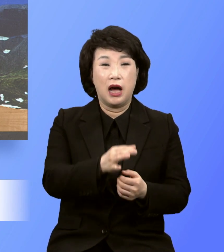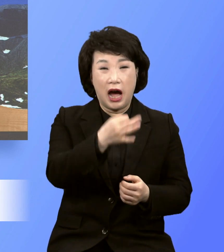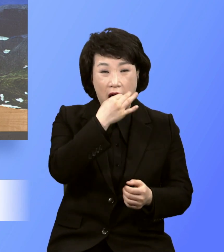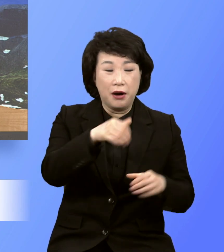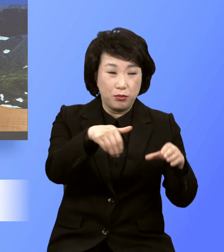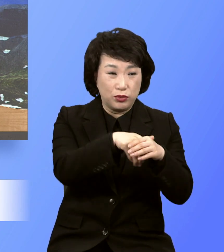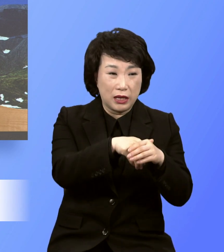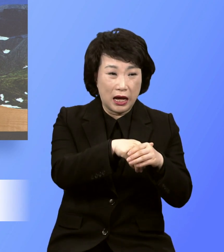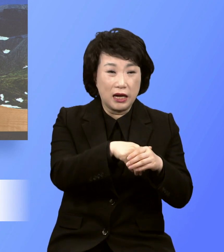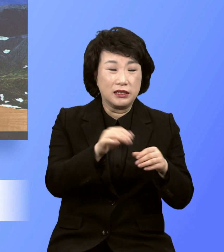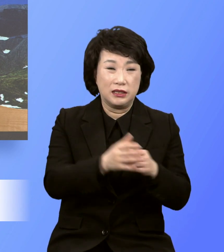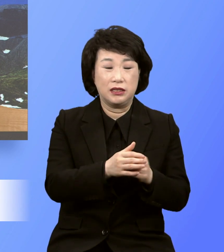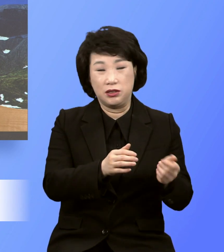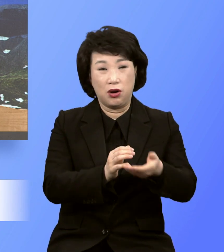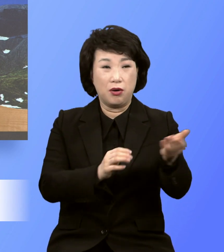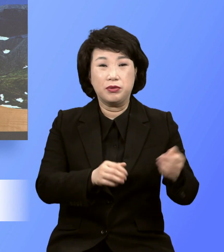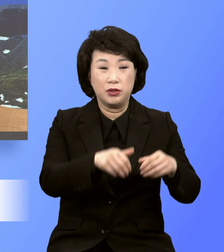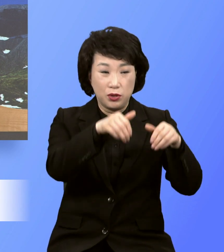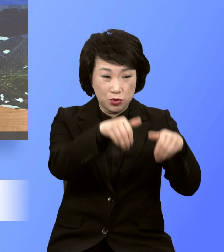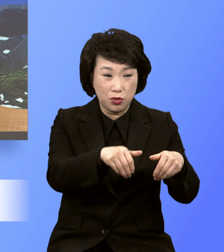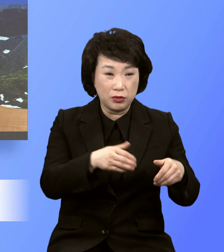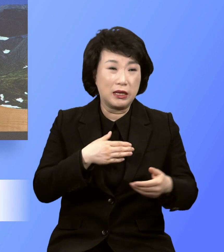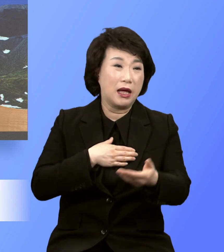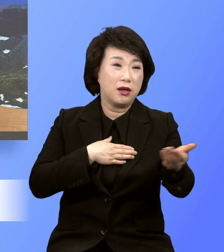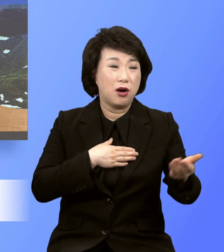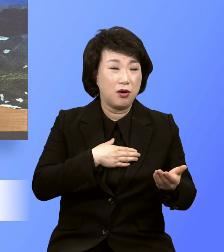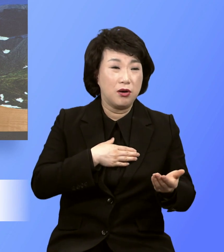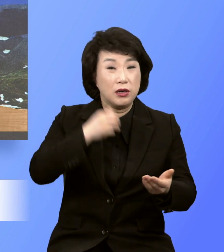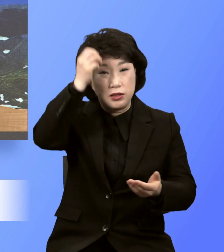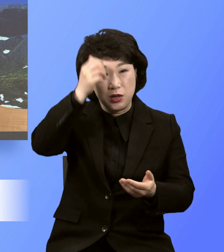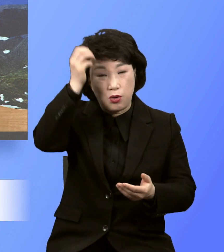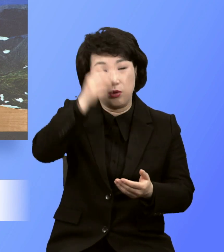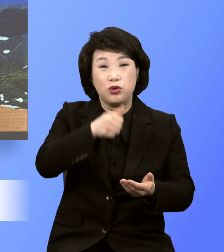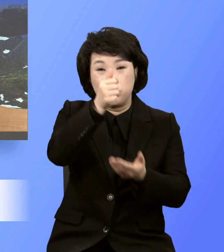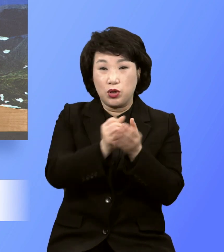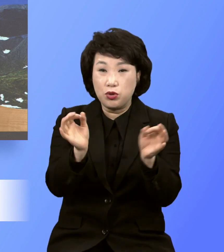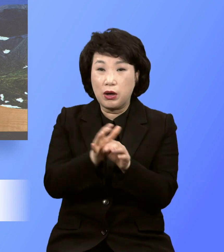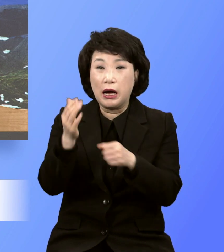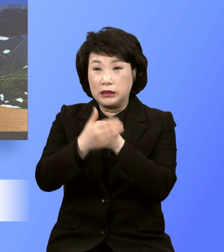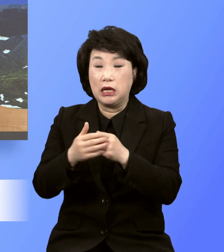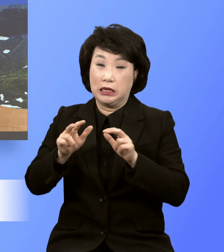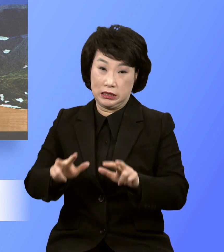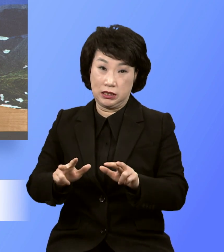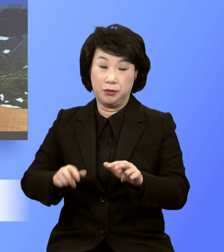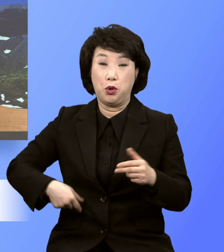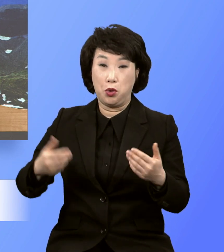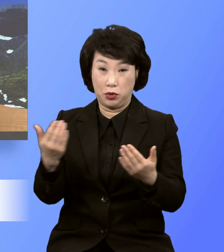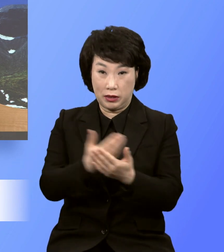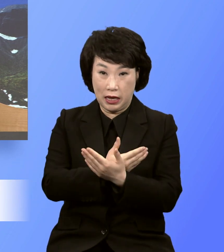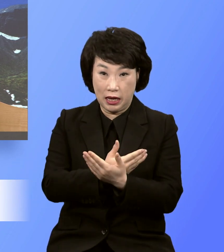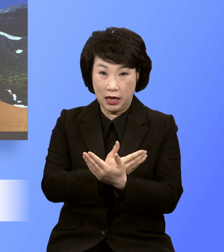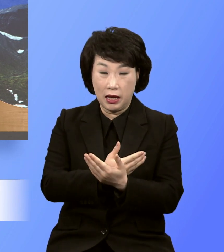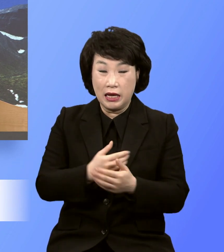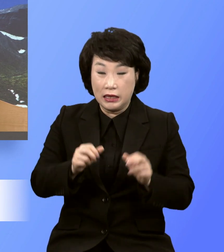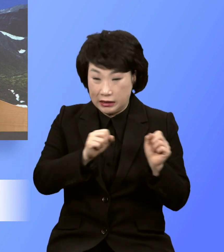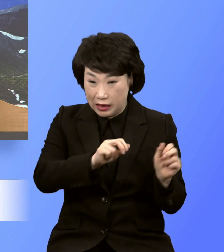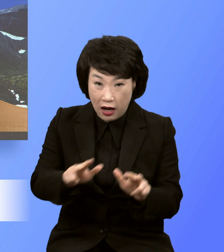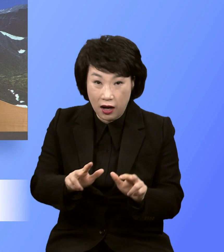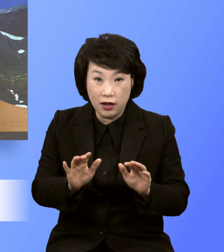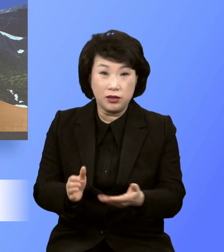노예해서 당신의 영혼을 속죄의 은총으로 지금 회개하고